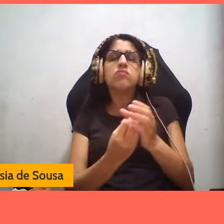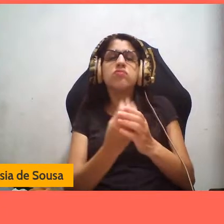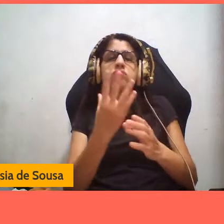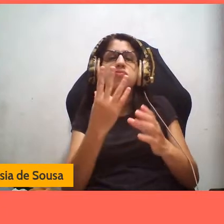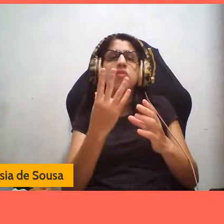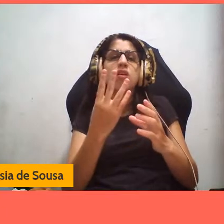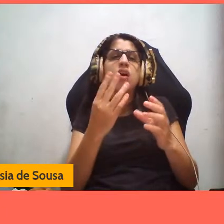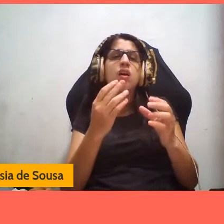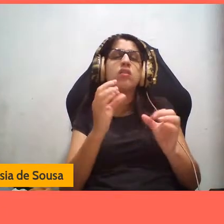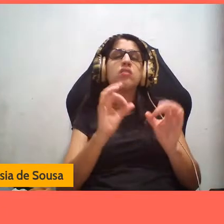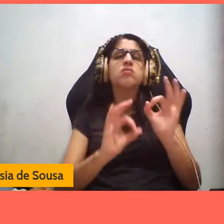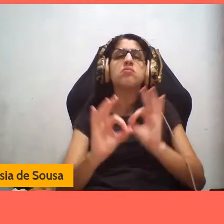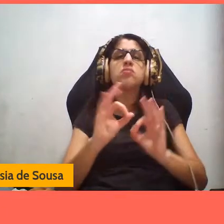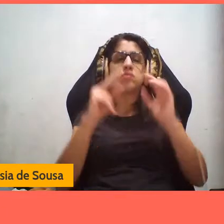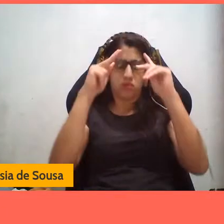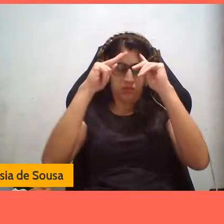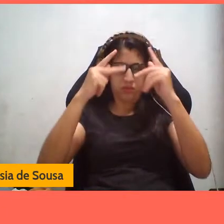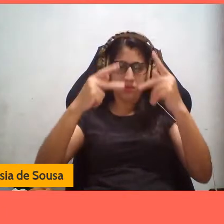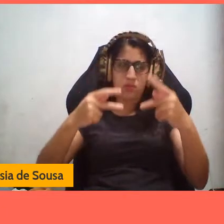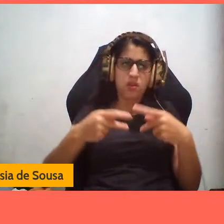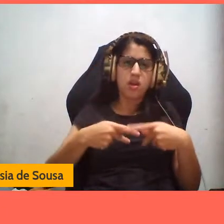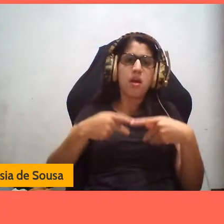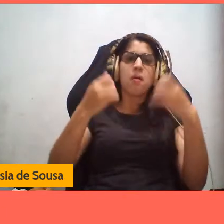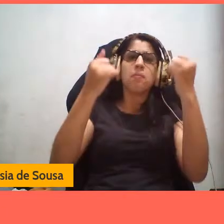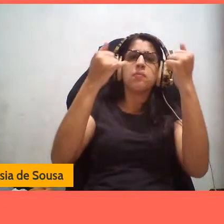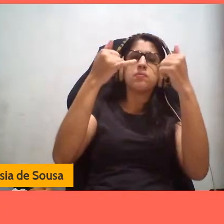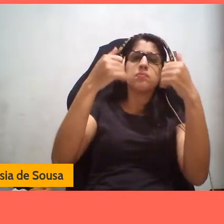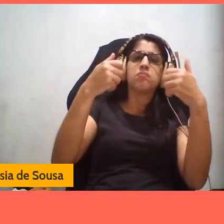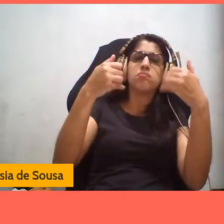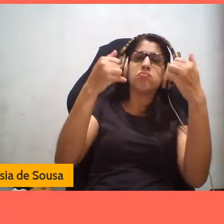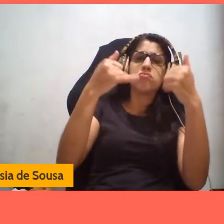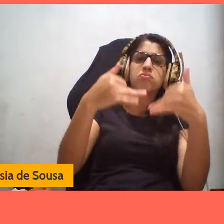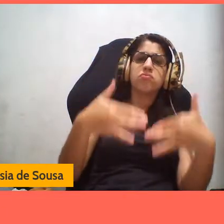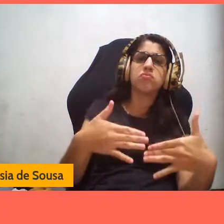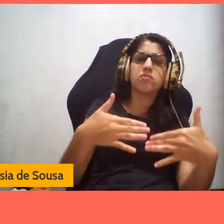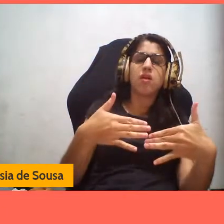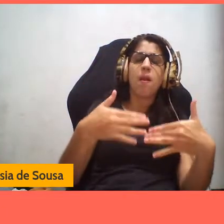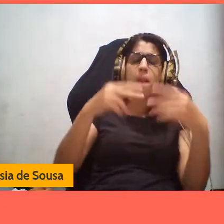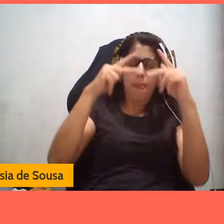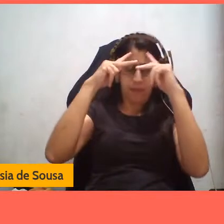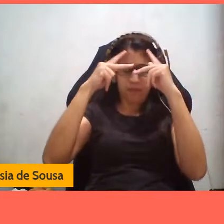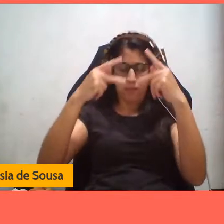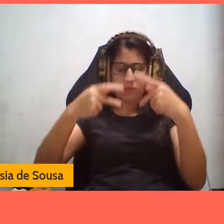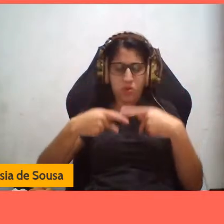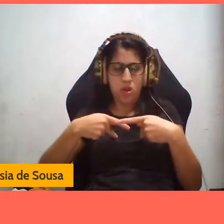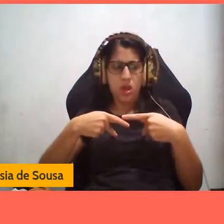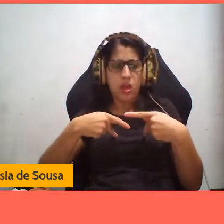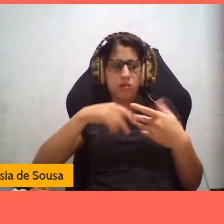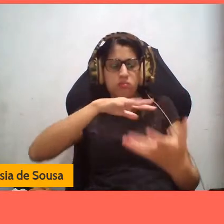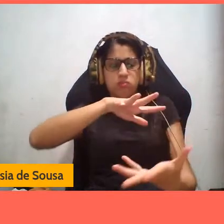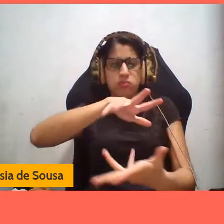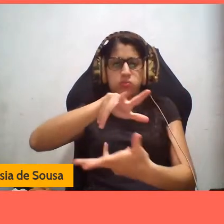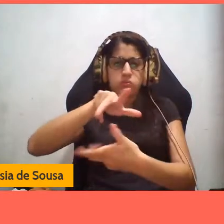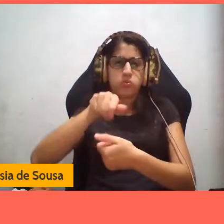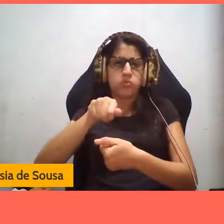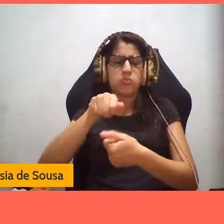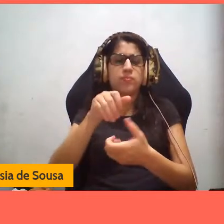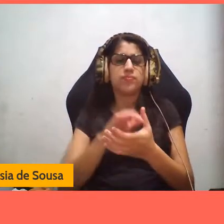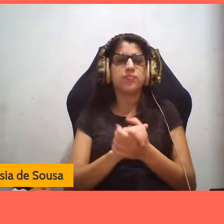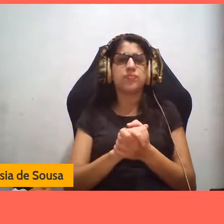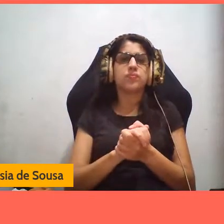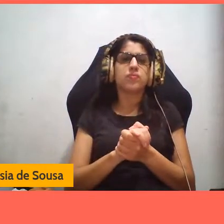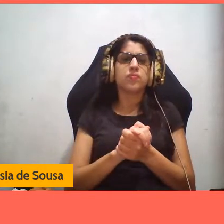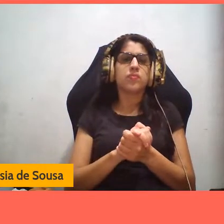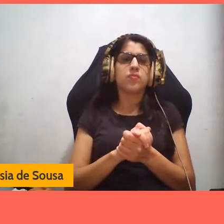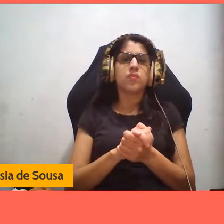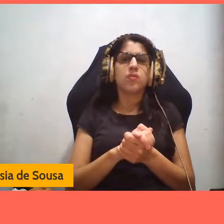a complexidade do mundo em que vivemos. Narrar constitui parte da nossa